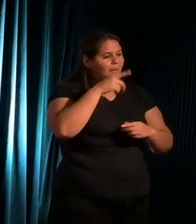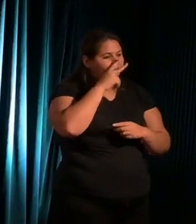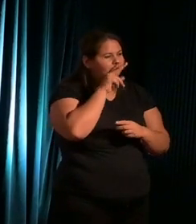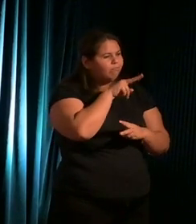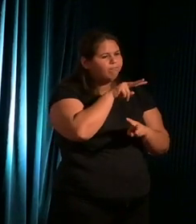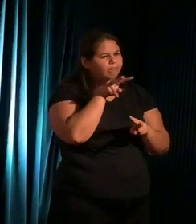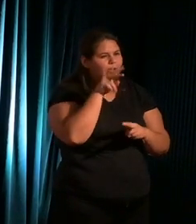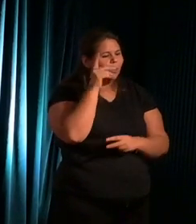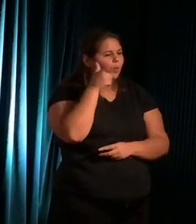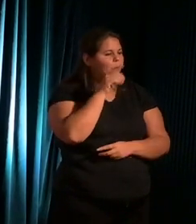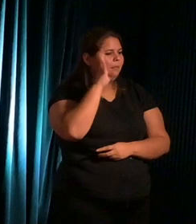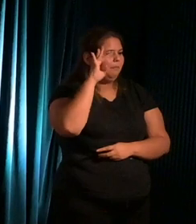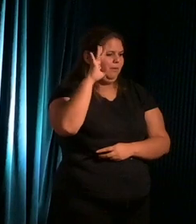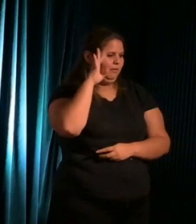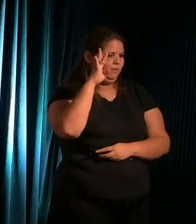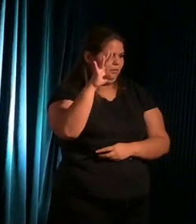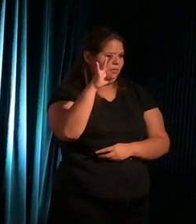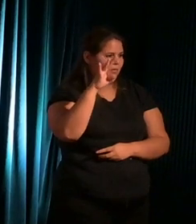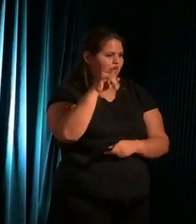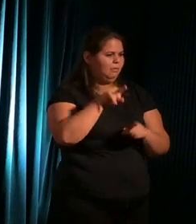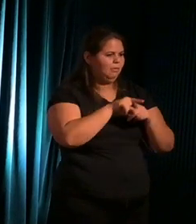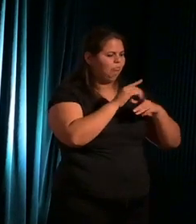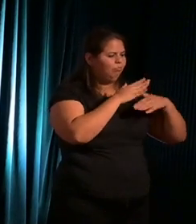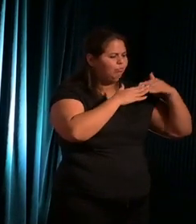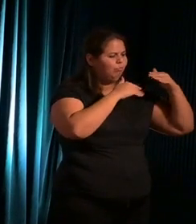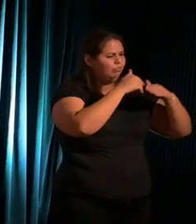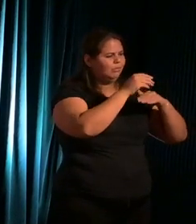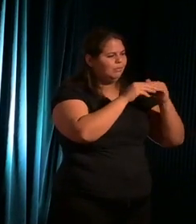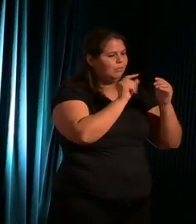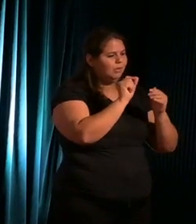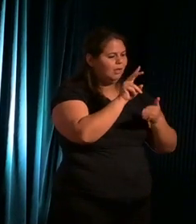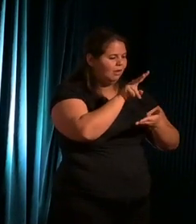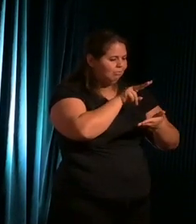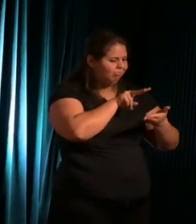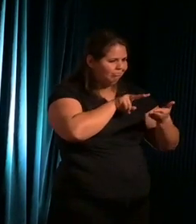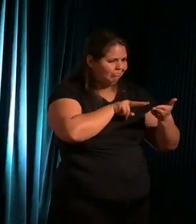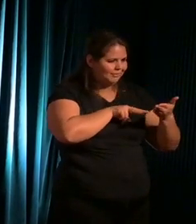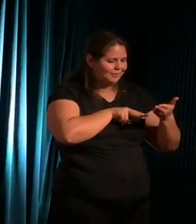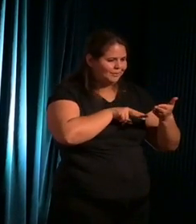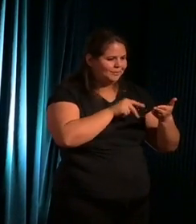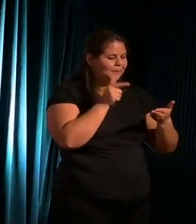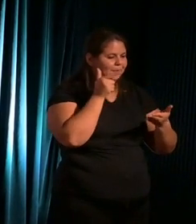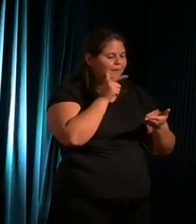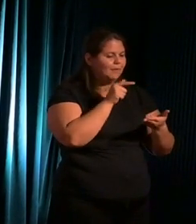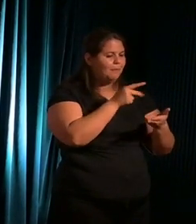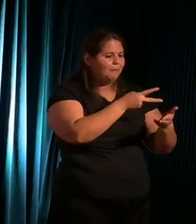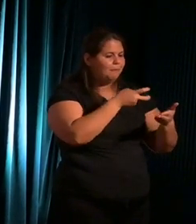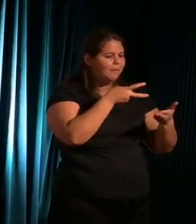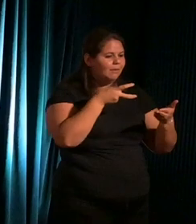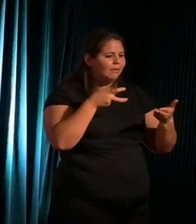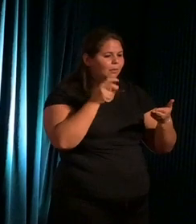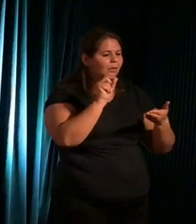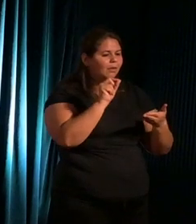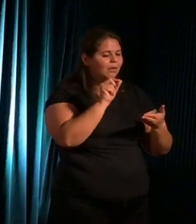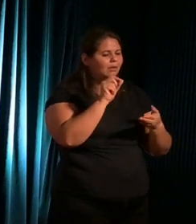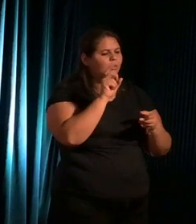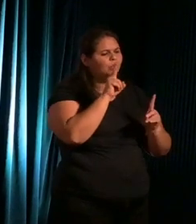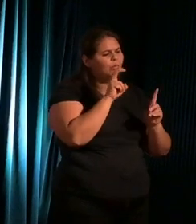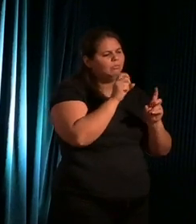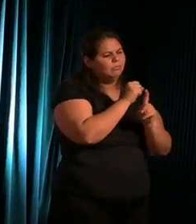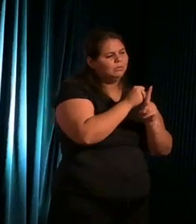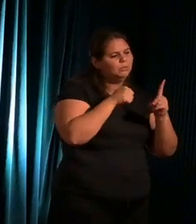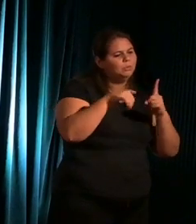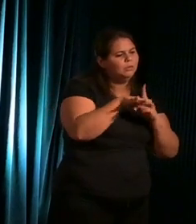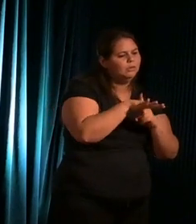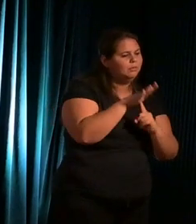né, e com isso construíram, na verdade, uma leitura sobre uma dimensão da sociedade brasileira